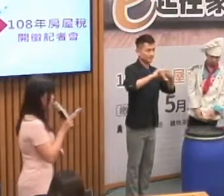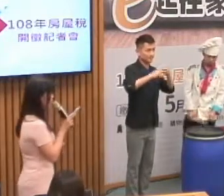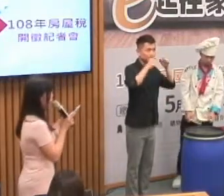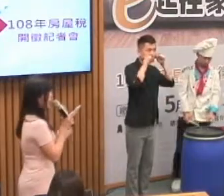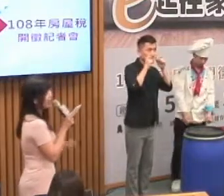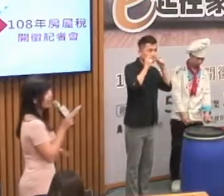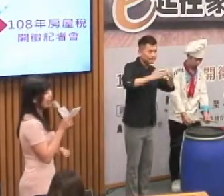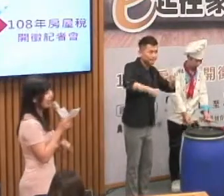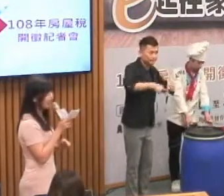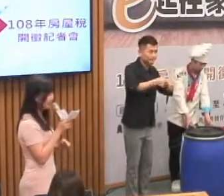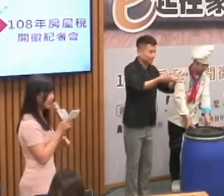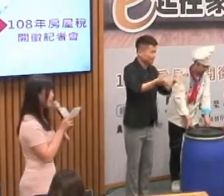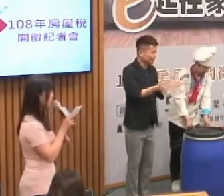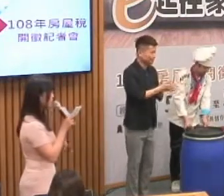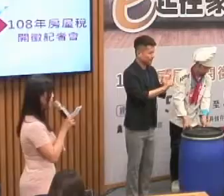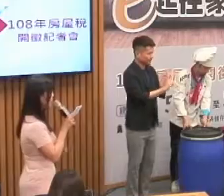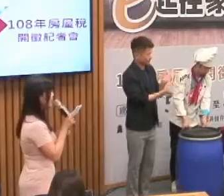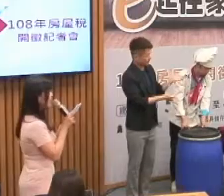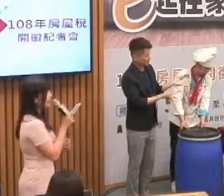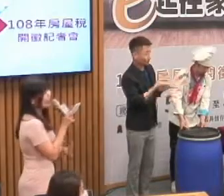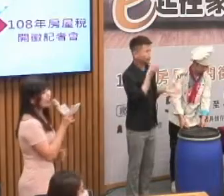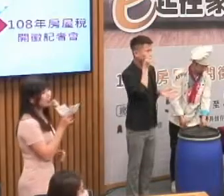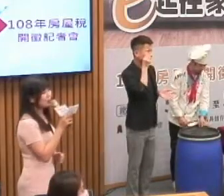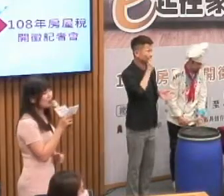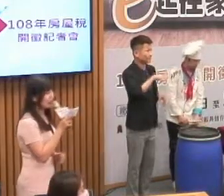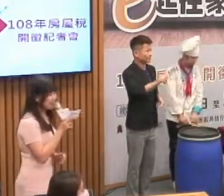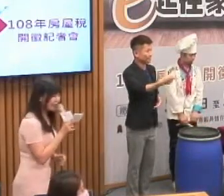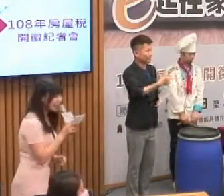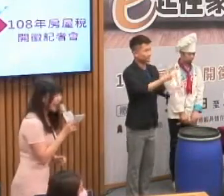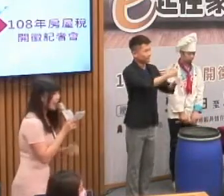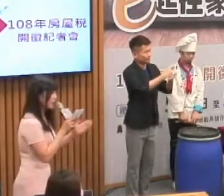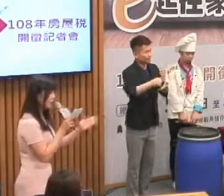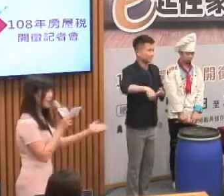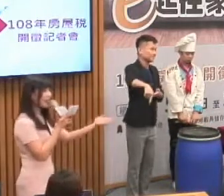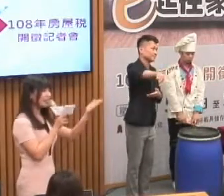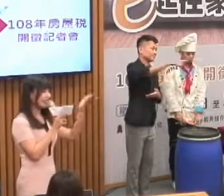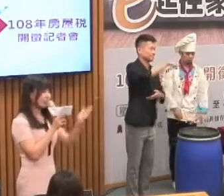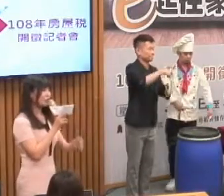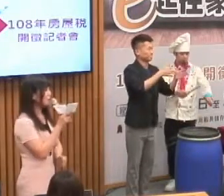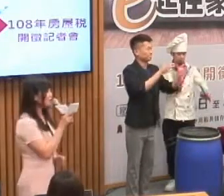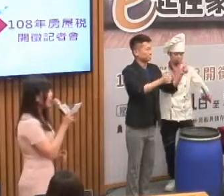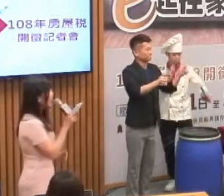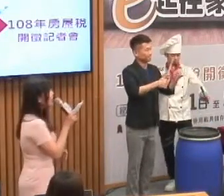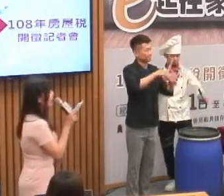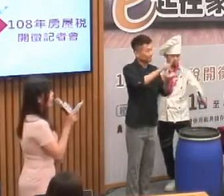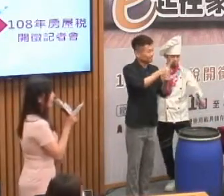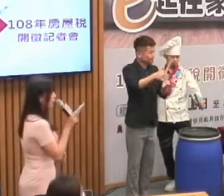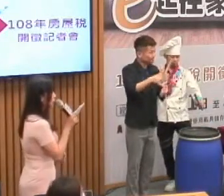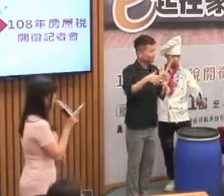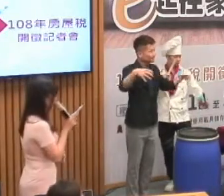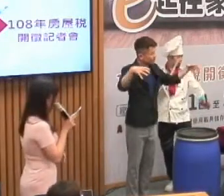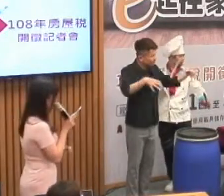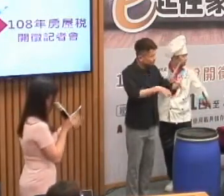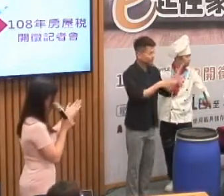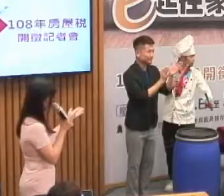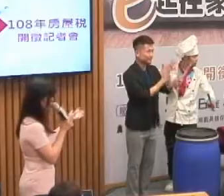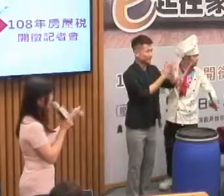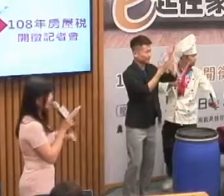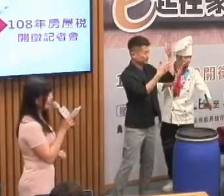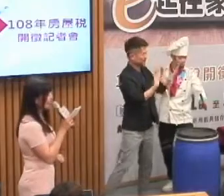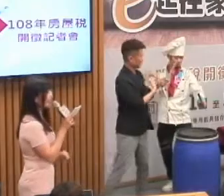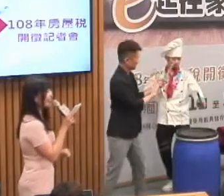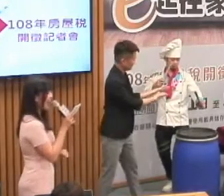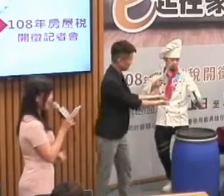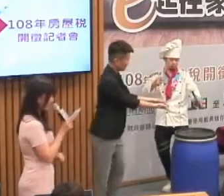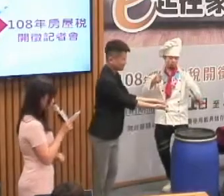击乐团，要我们带来精彩的表演。接下来就邀请现场各位长官以及我们媒体朋友们，让我们一同用掌声来迎